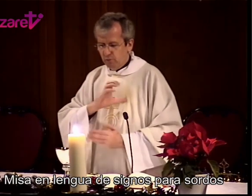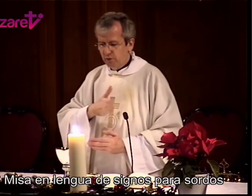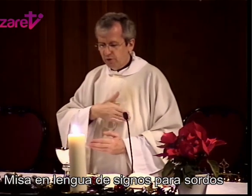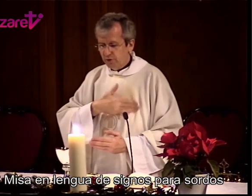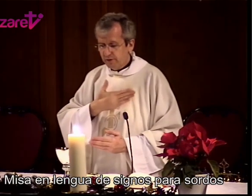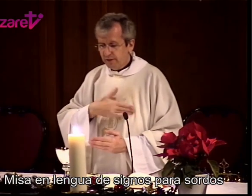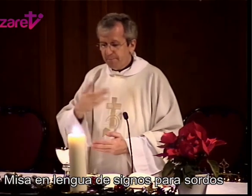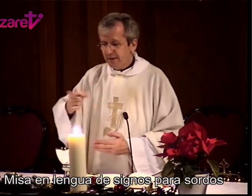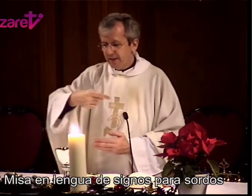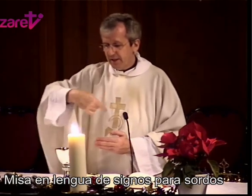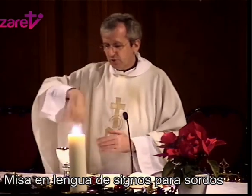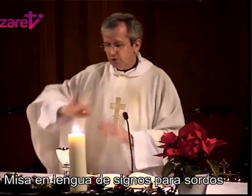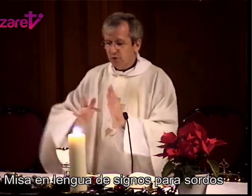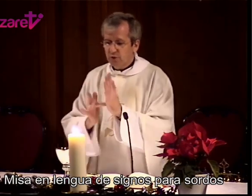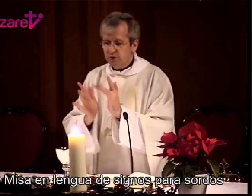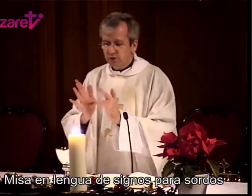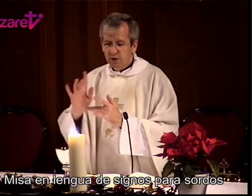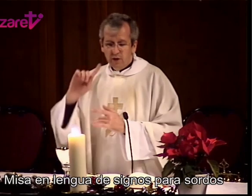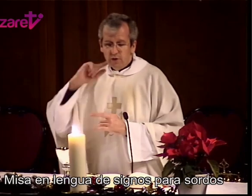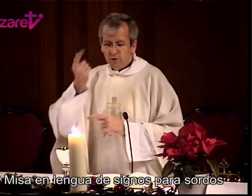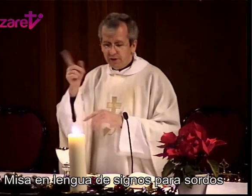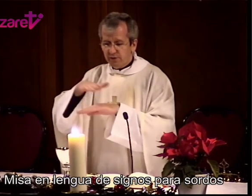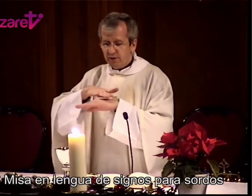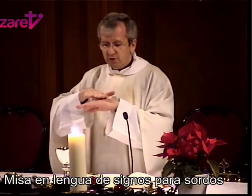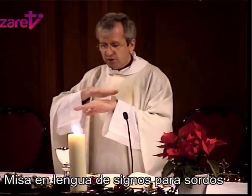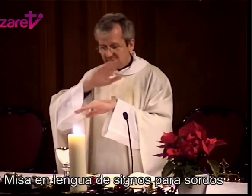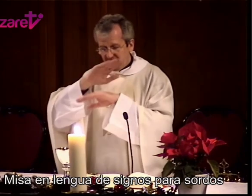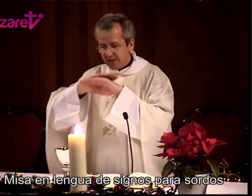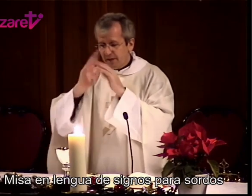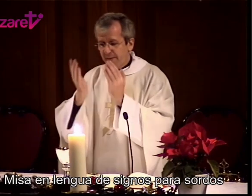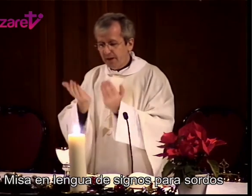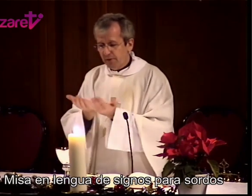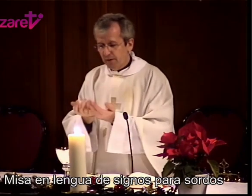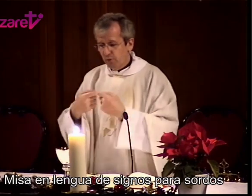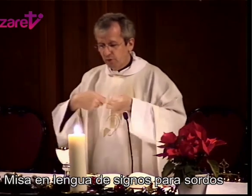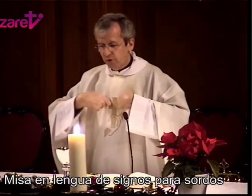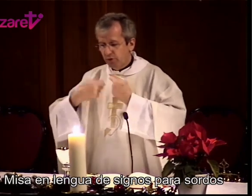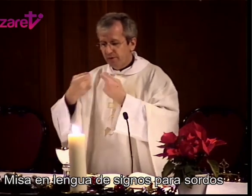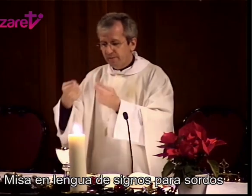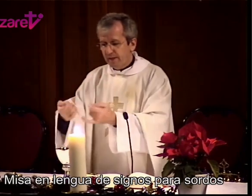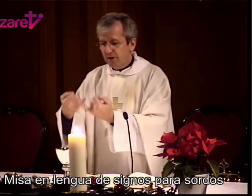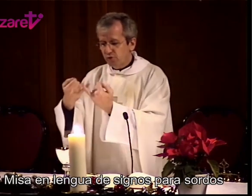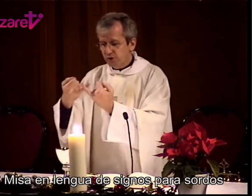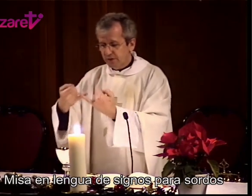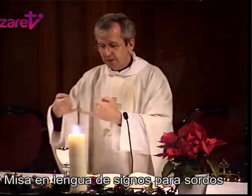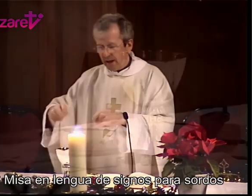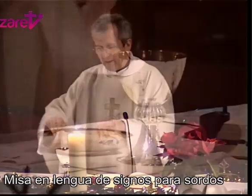mundo, ten piedad de nosotros. Cordero de Dios, que quitas el pecado del mundo, danos la paz.